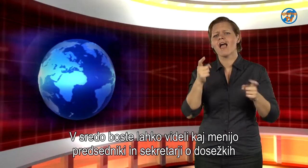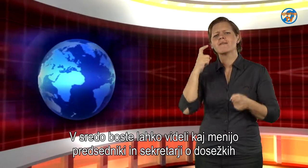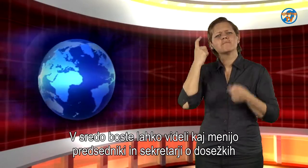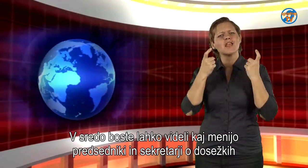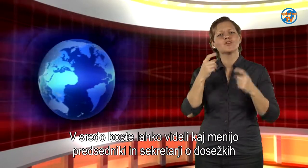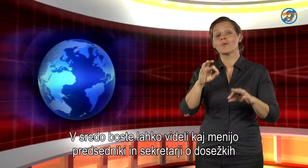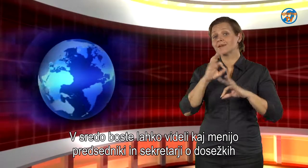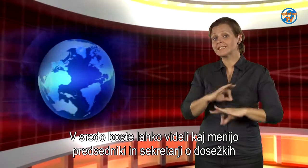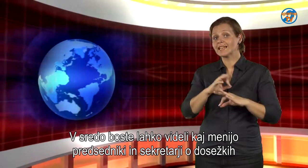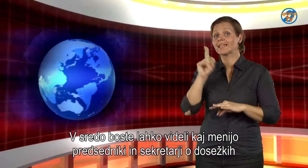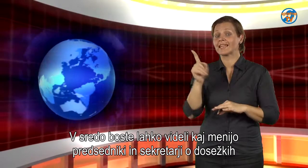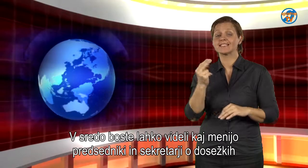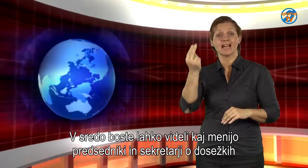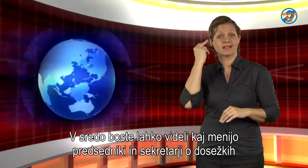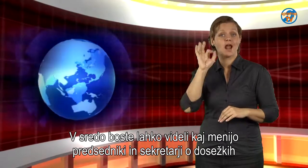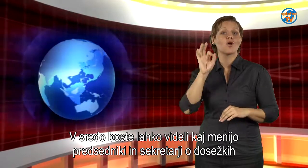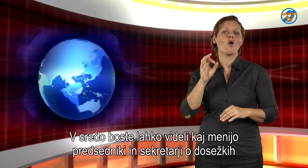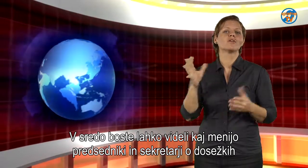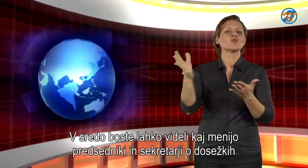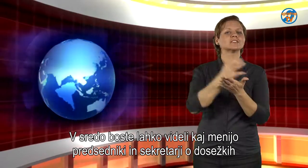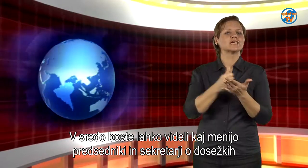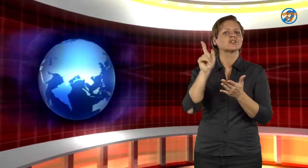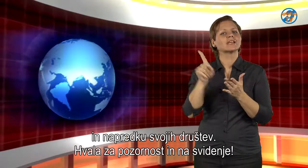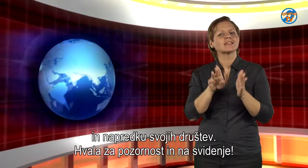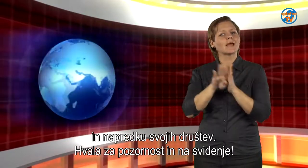menijo predsedniki in sekretarji o dosežkih in napredku